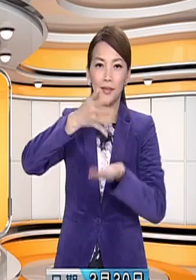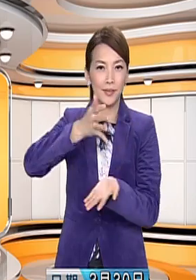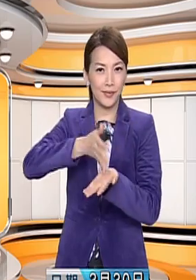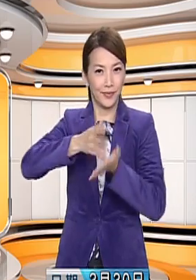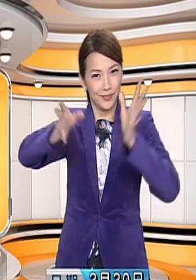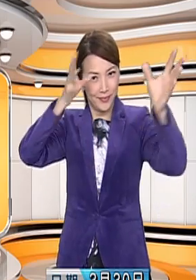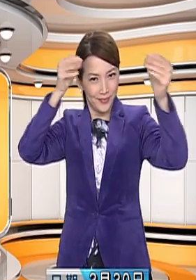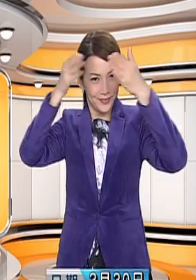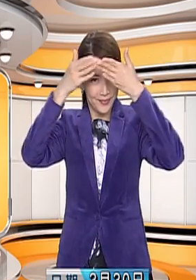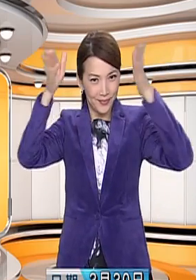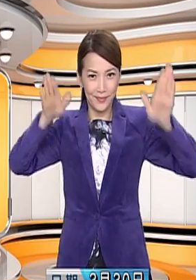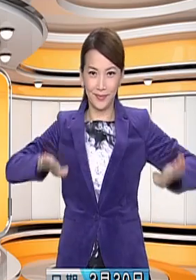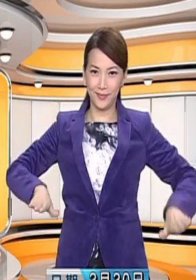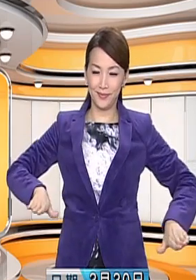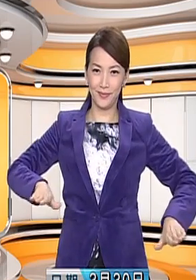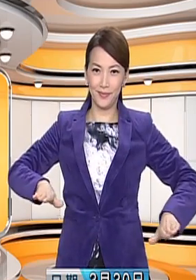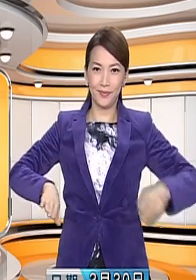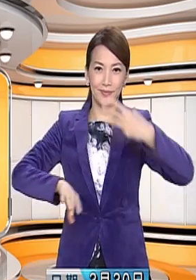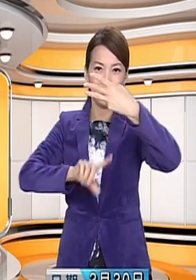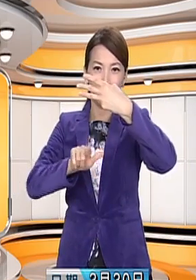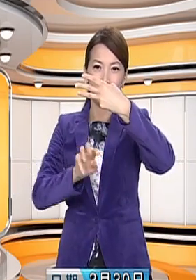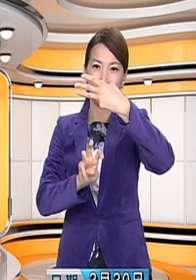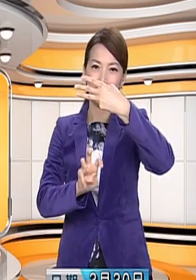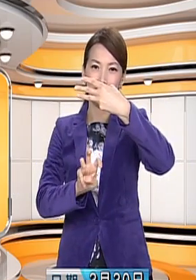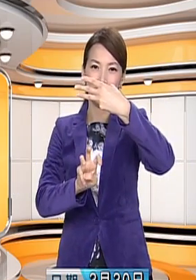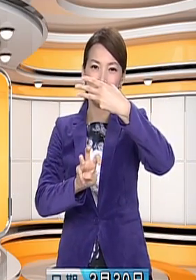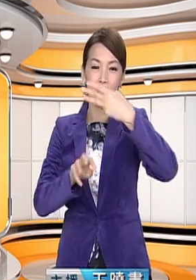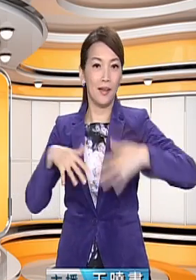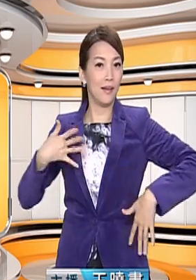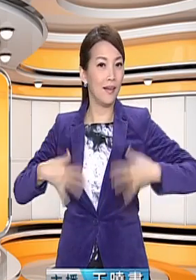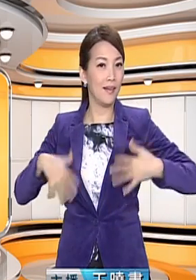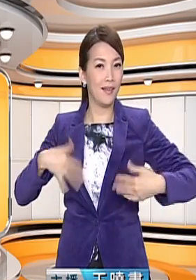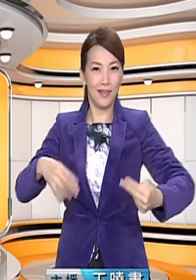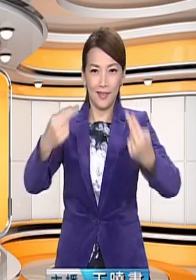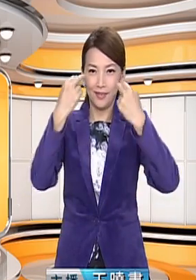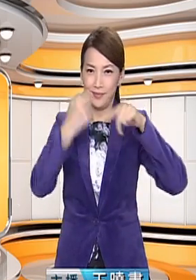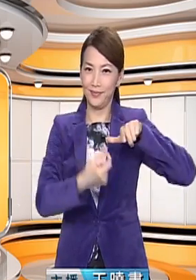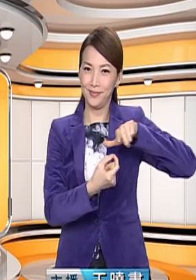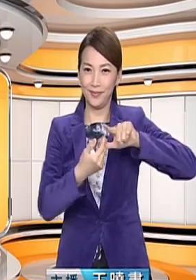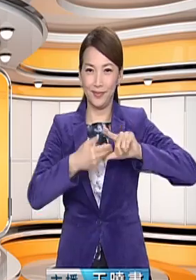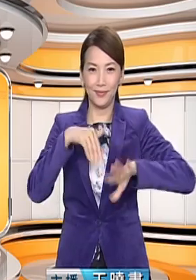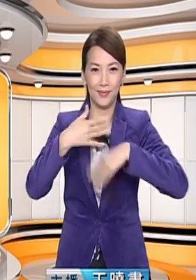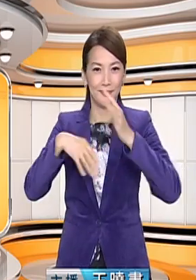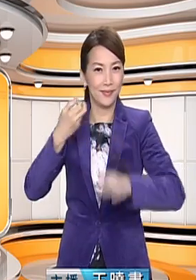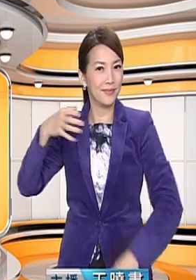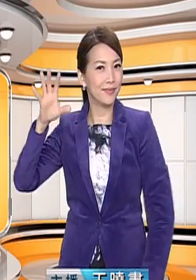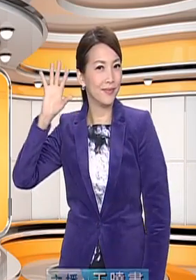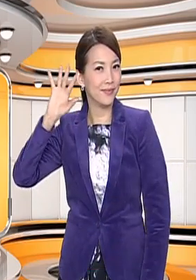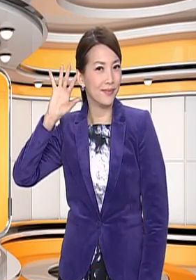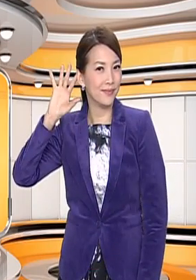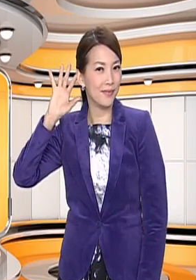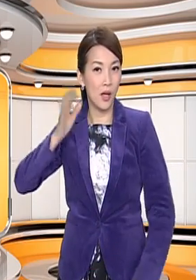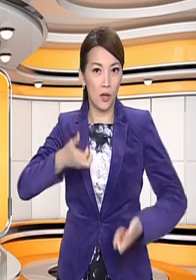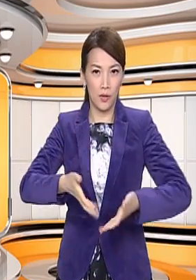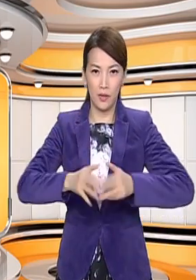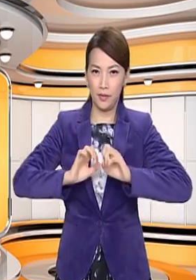看新闻，开视野，欢迎收看今天3月30号的公视首语新闻。头条新闻来